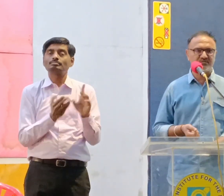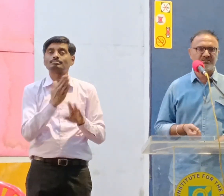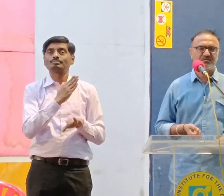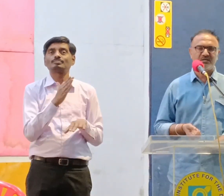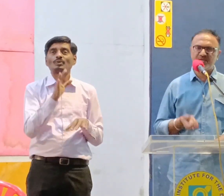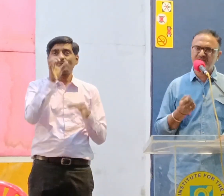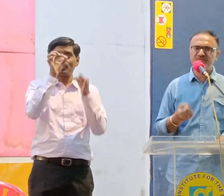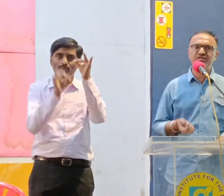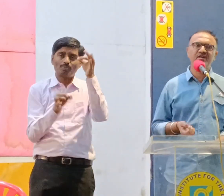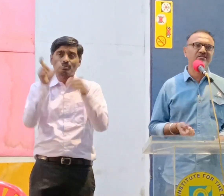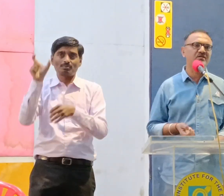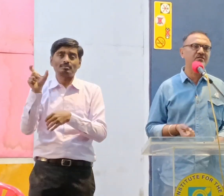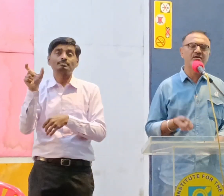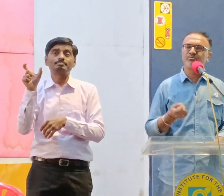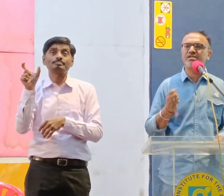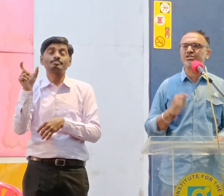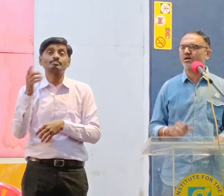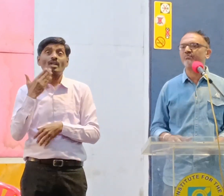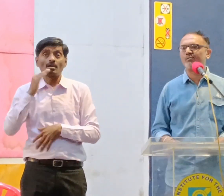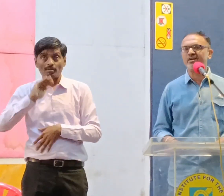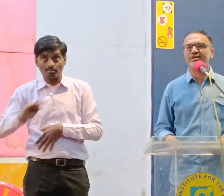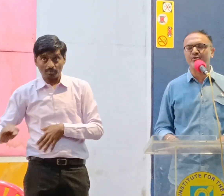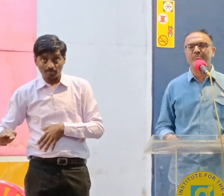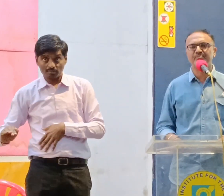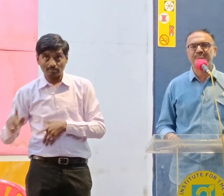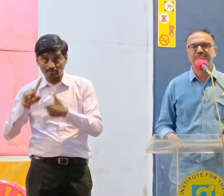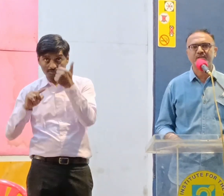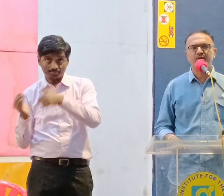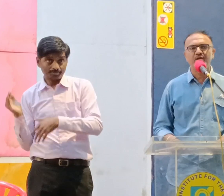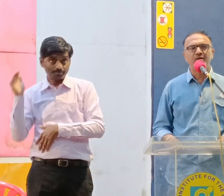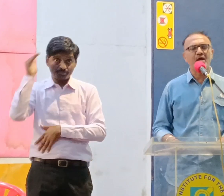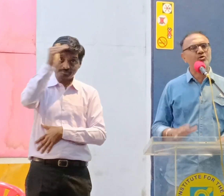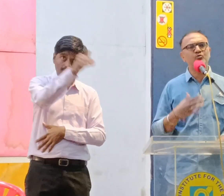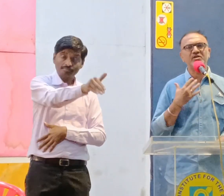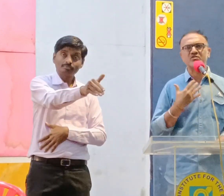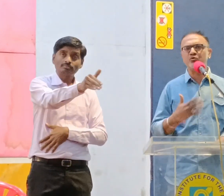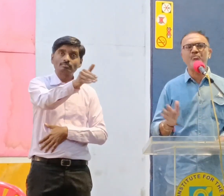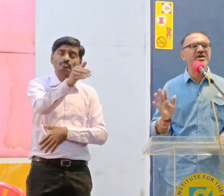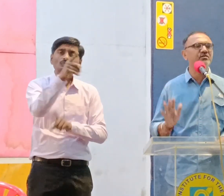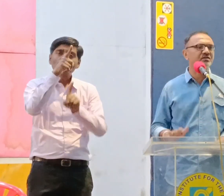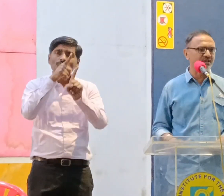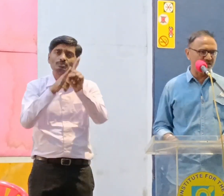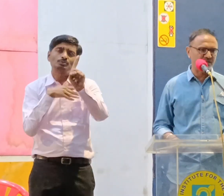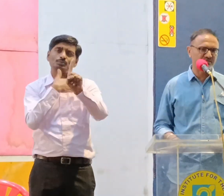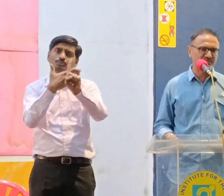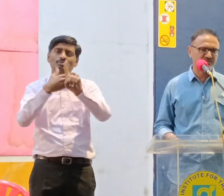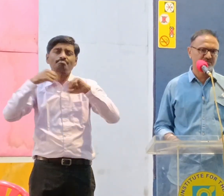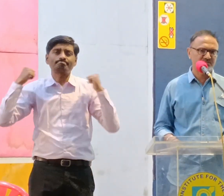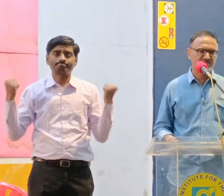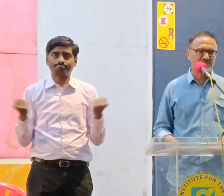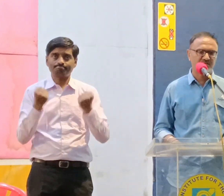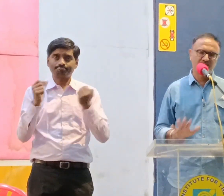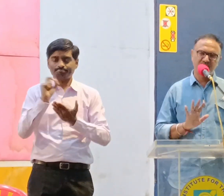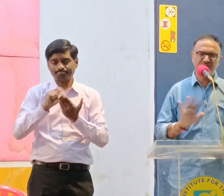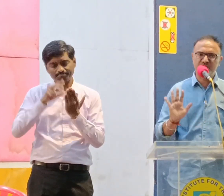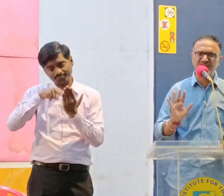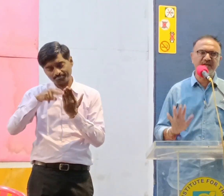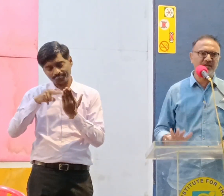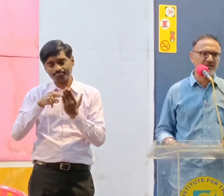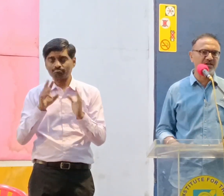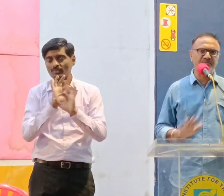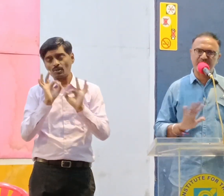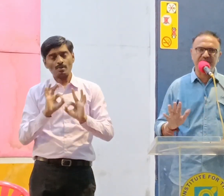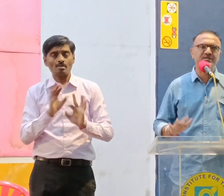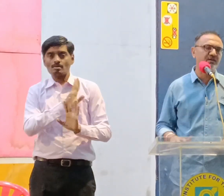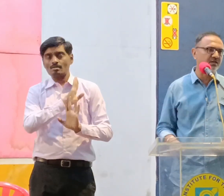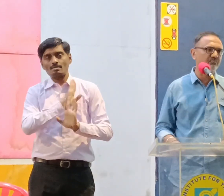લખેલી કે એક વિદ્યાર્થી પરીક્ષા આપવા માટે ગયો, આખું વર્ષ ખૂબ મહેનત કરેલી, સરસ